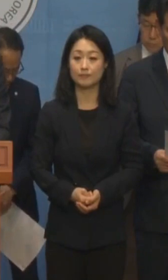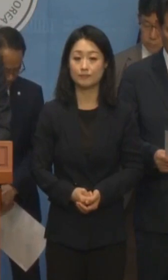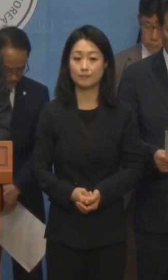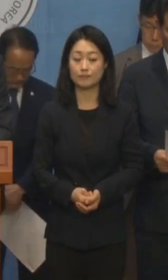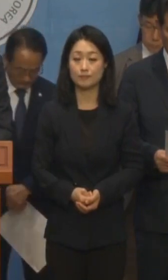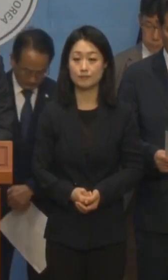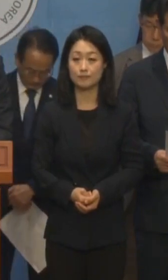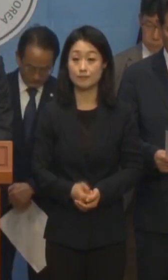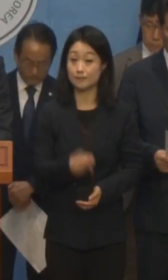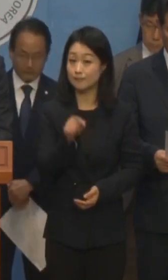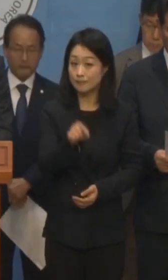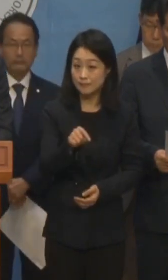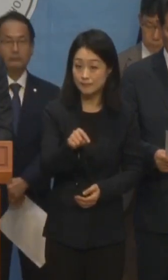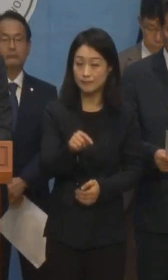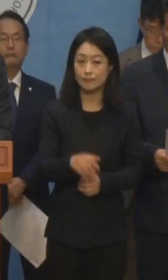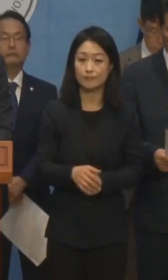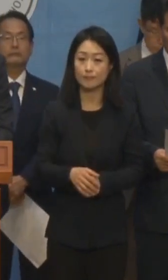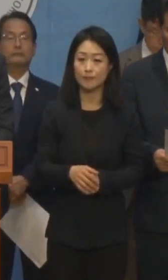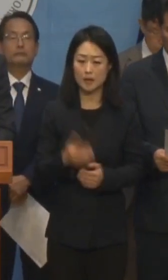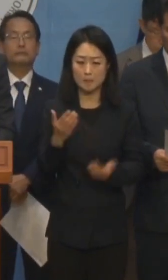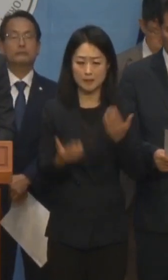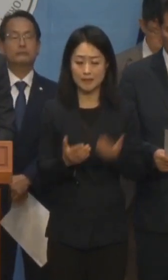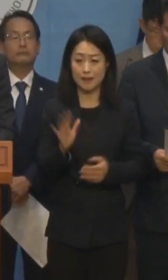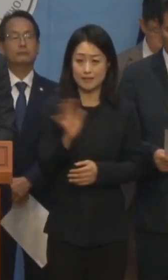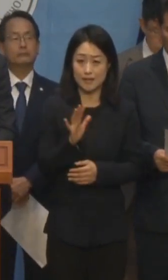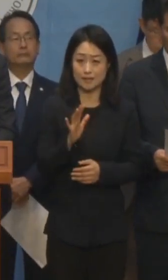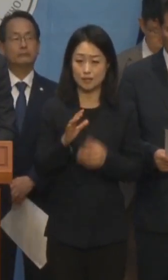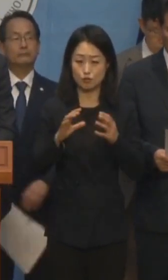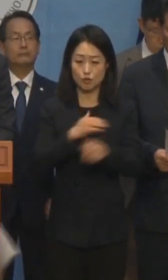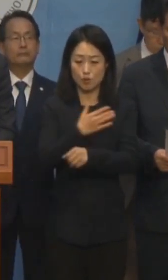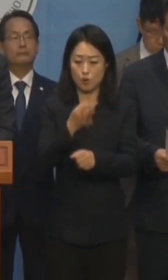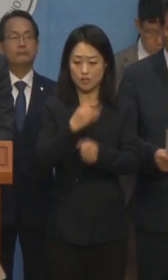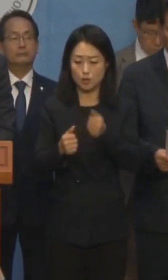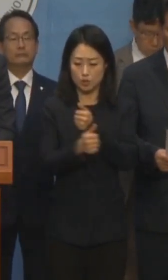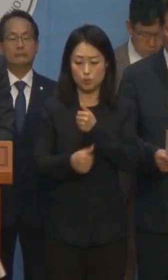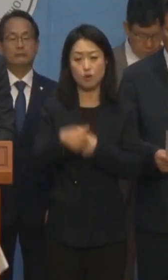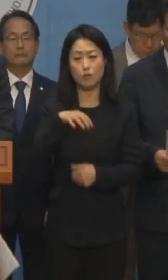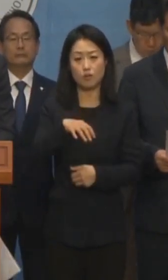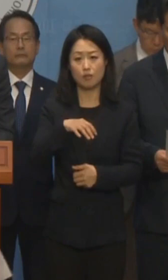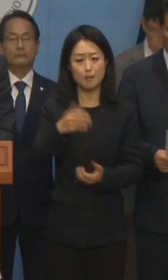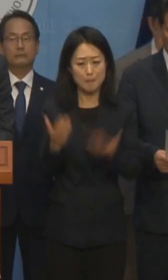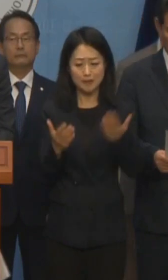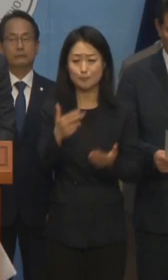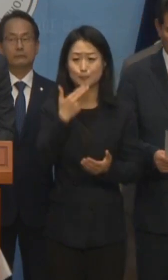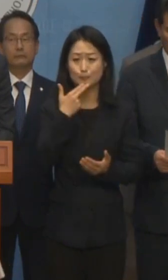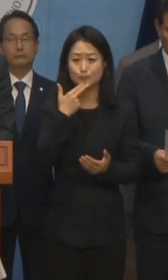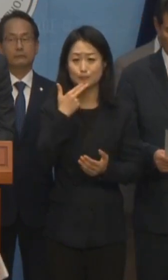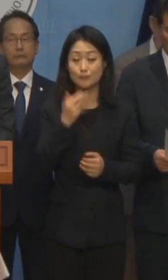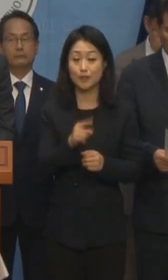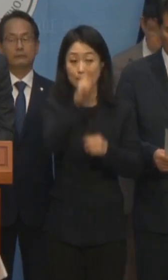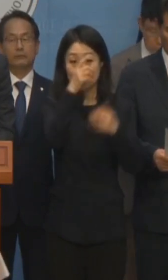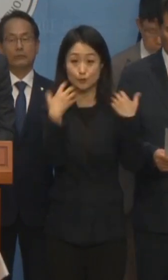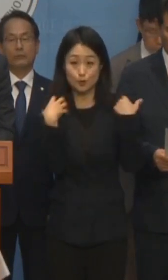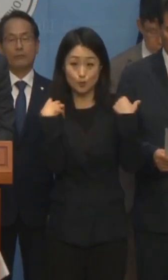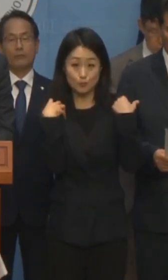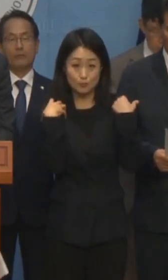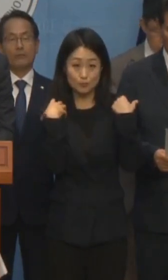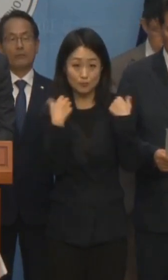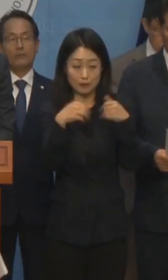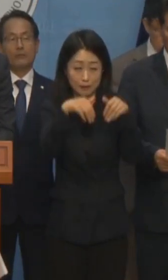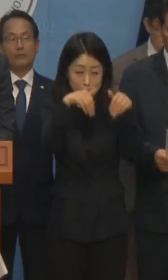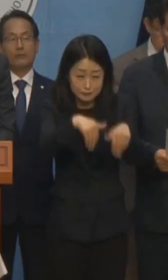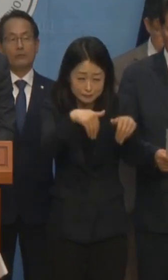하나라의 명백한 사안조차 판단하지 못하는 권익위 위원들은 국민이 아닌 집권자의 권익을 지키기